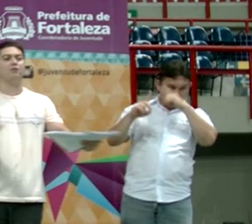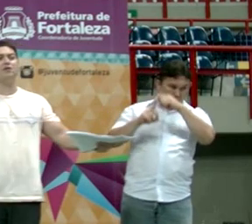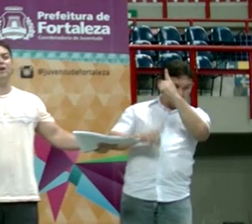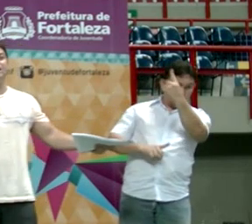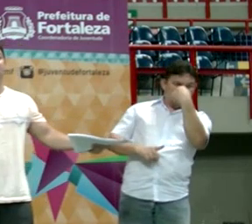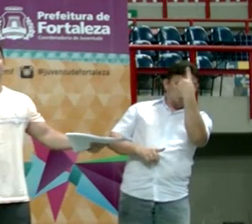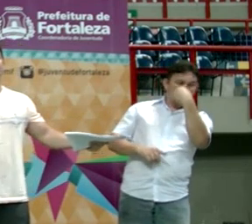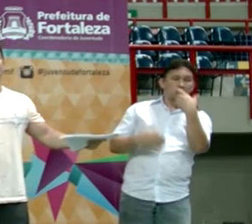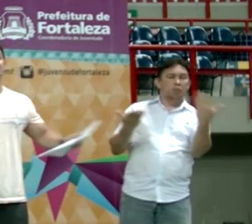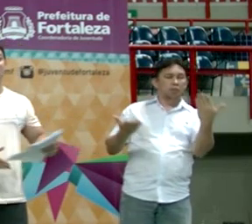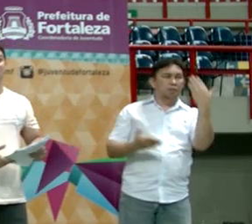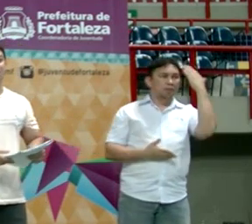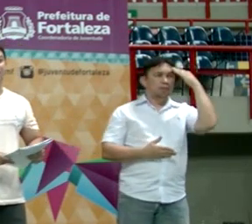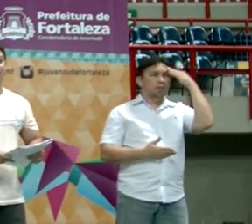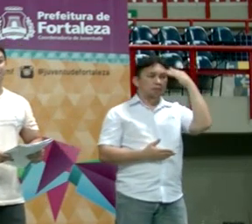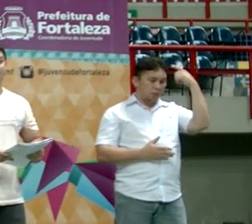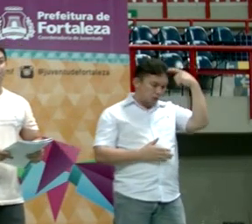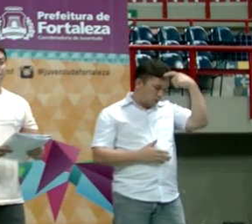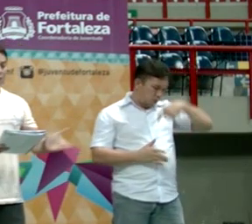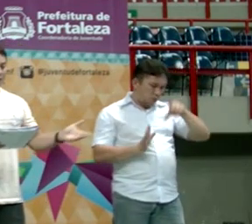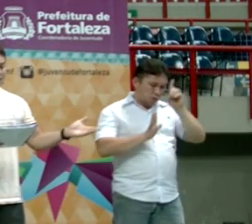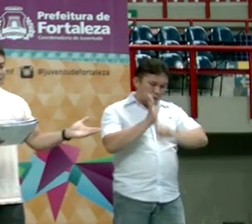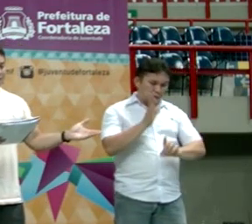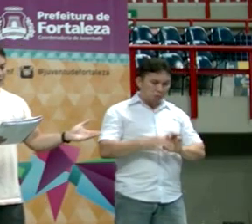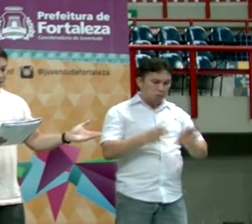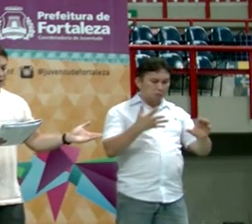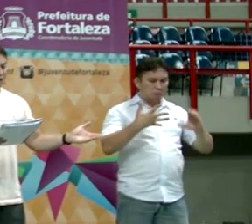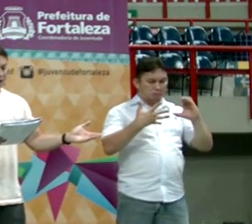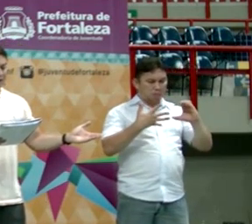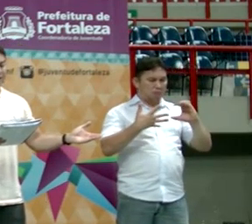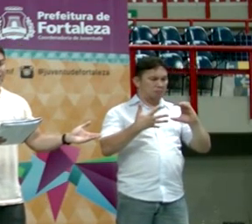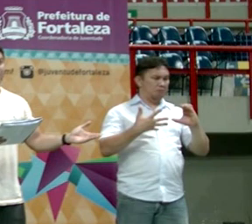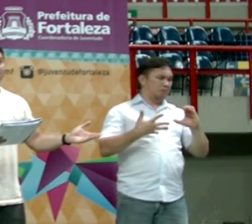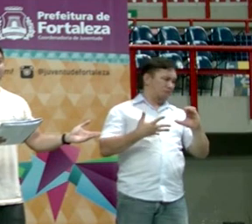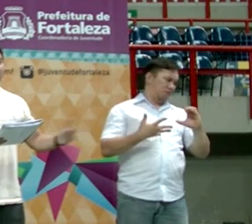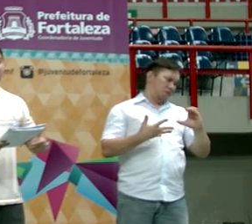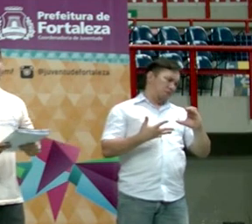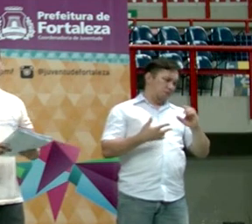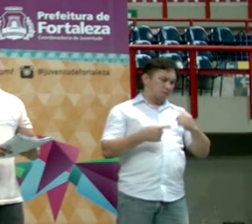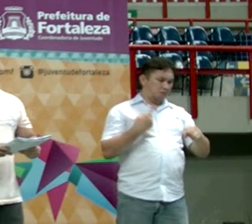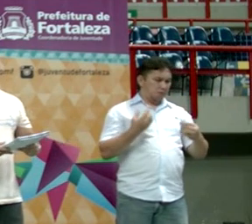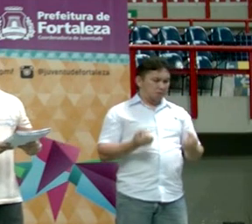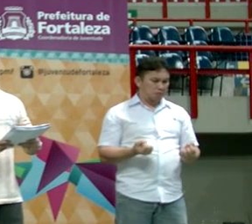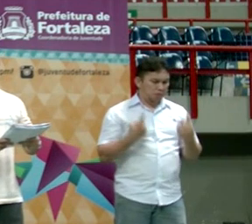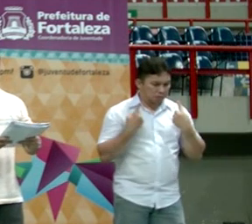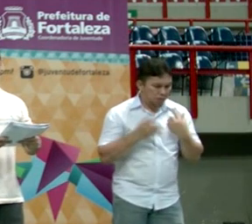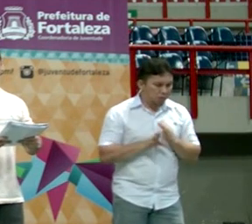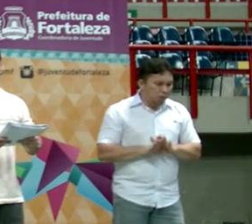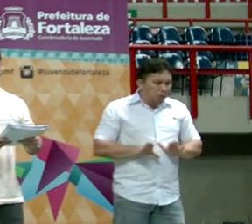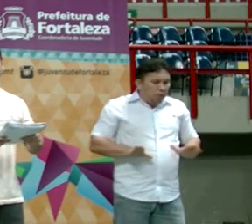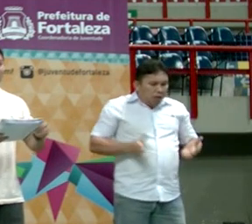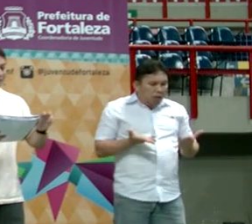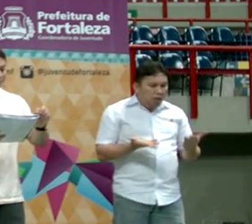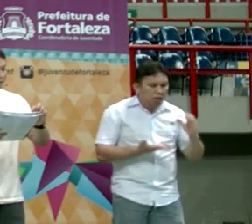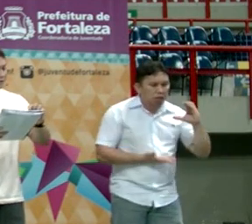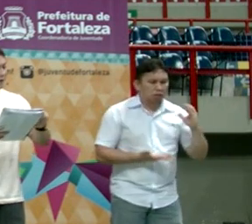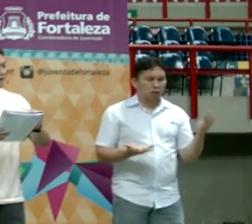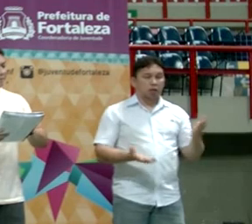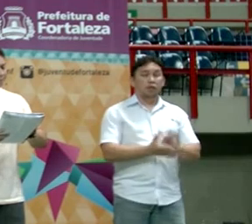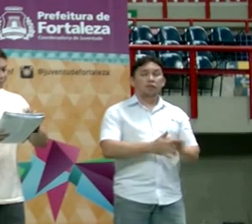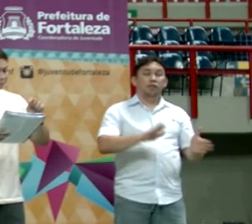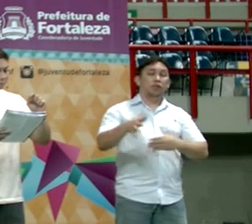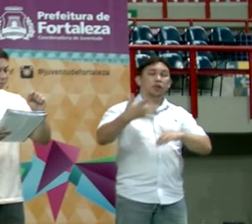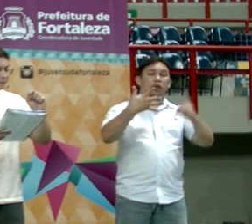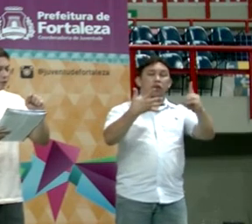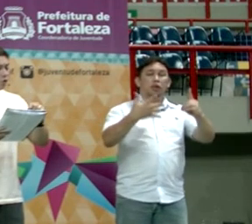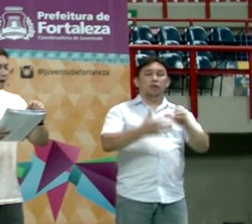de alguém, mas ele não tem direito de fazer o que quer. O item C, você está estranho, item C. Por que você é assim? Item C.